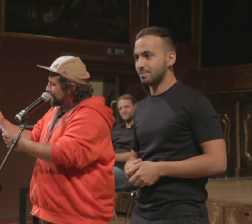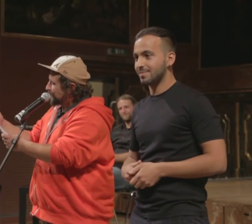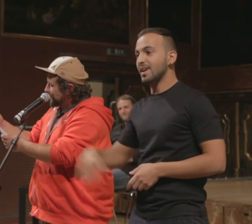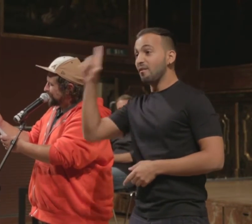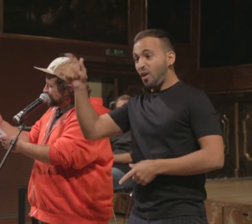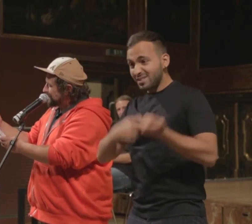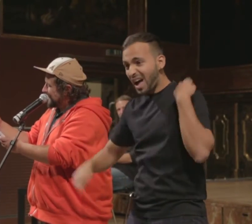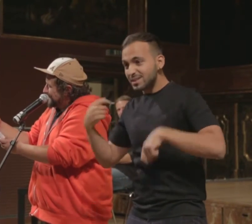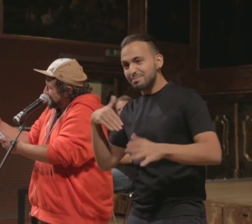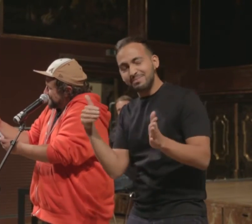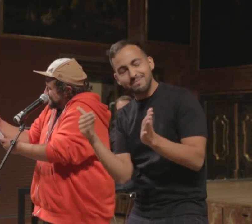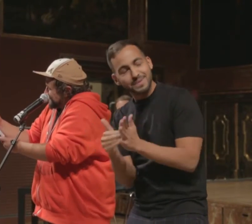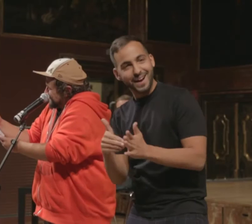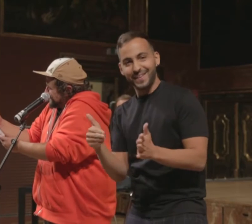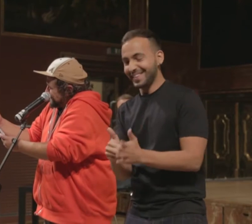Ausgehklamotten.